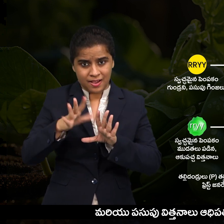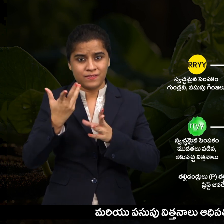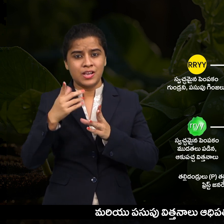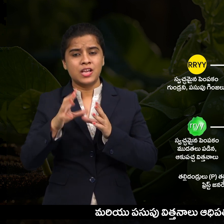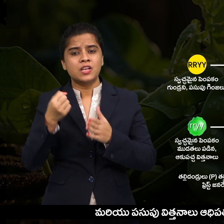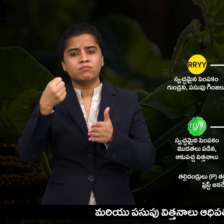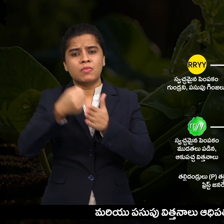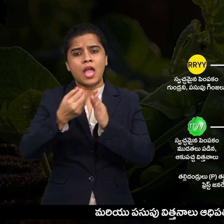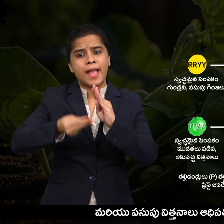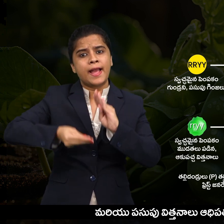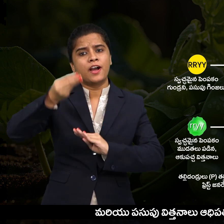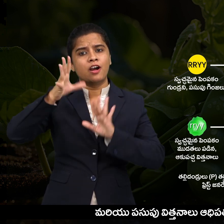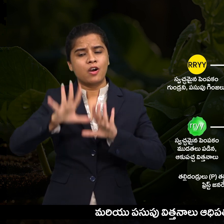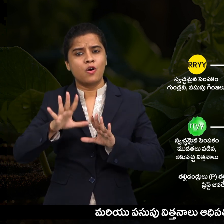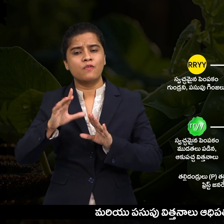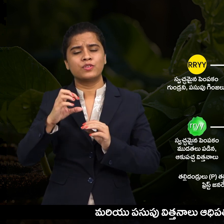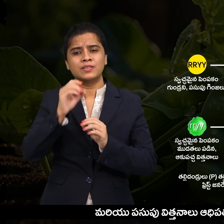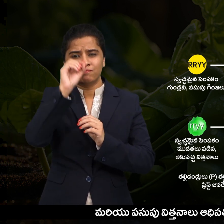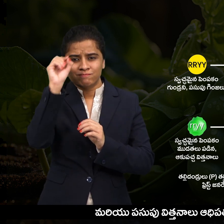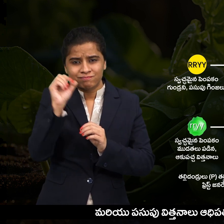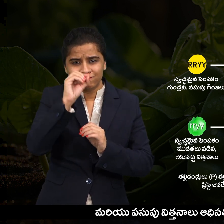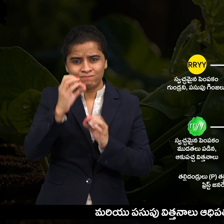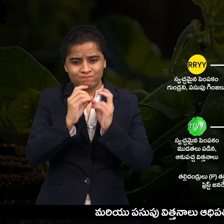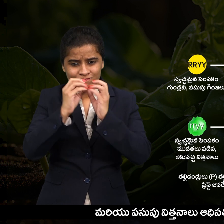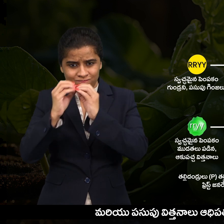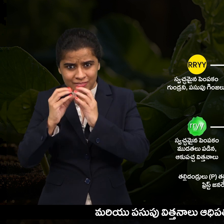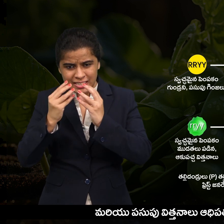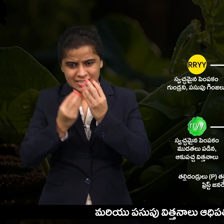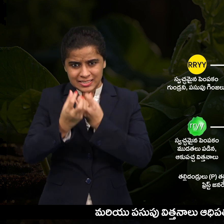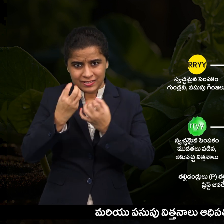ఆధిపత్యం చెలాయిస్తున్నాయని నిర్ధారించబడింది.